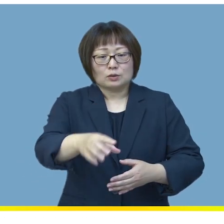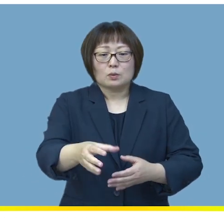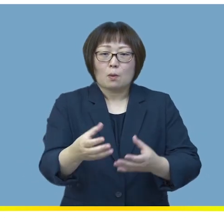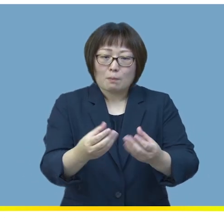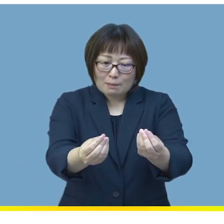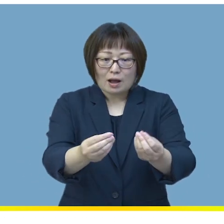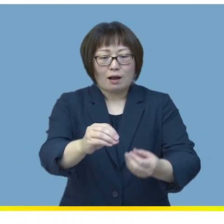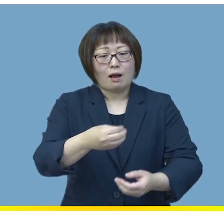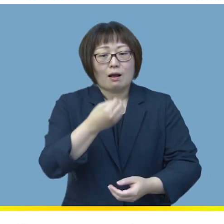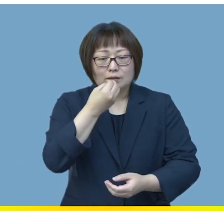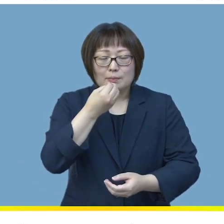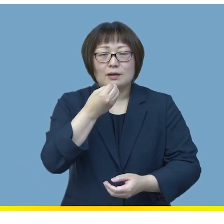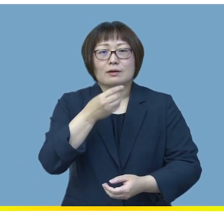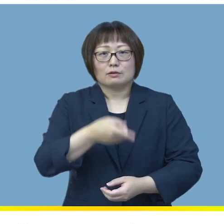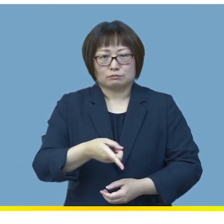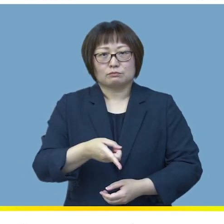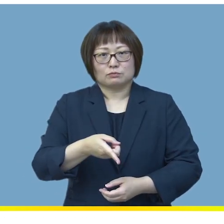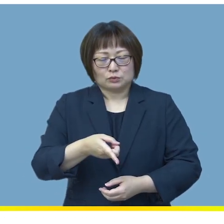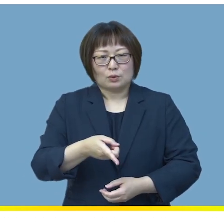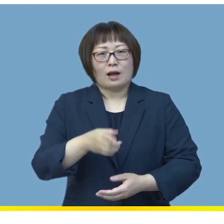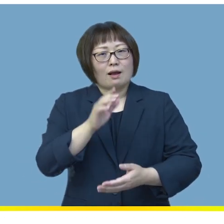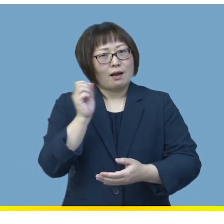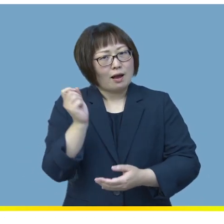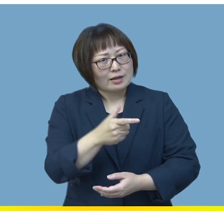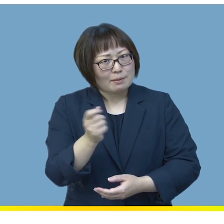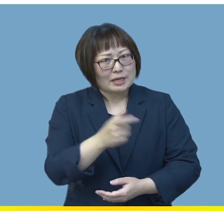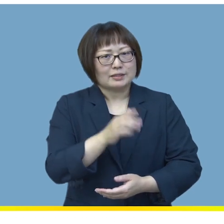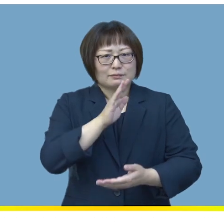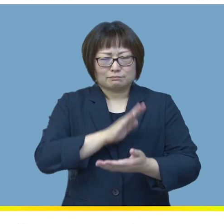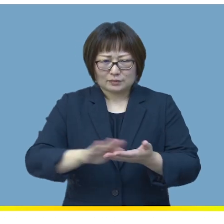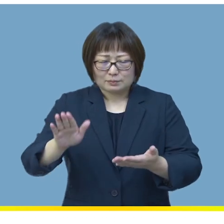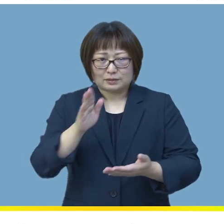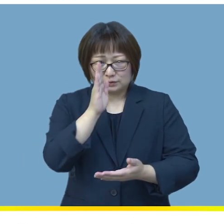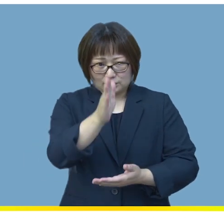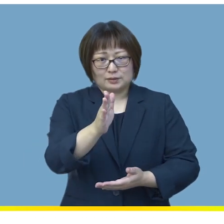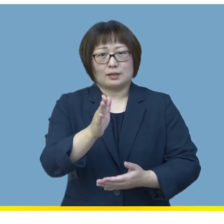食品は早めに食べきりましょう